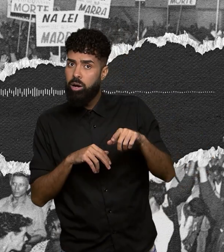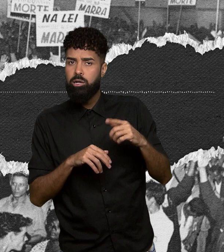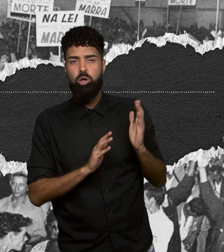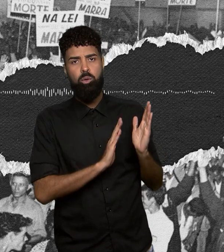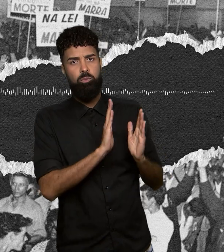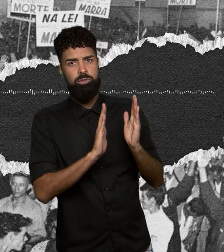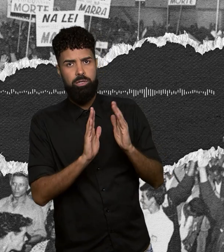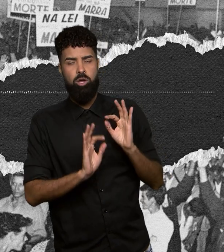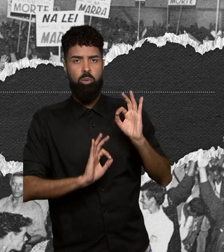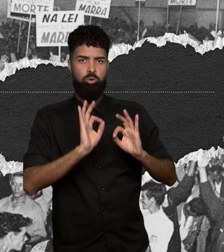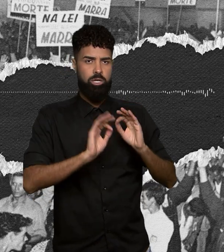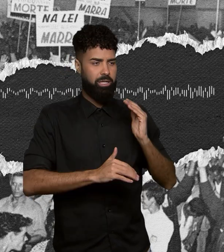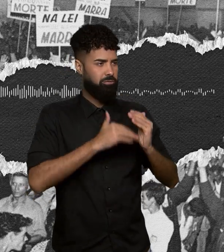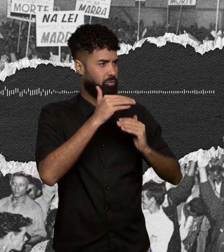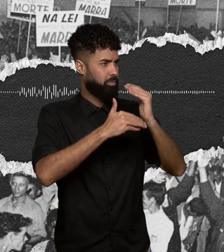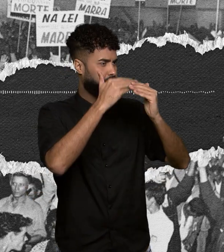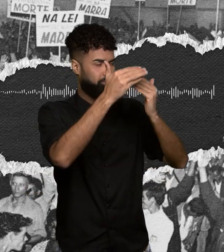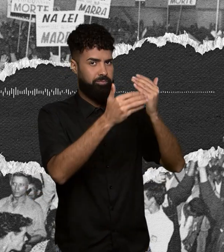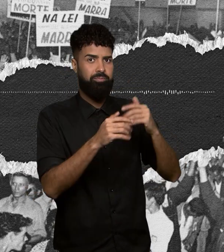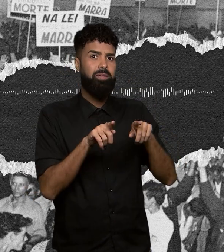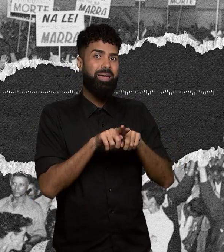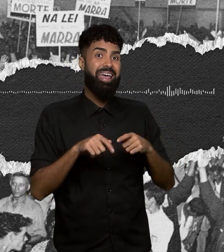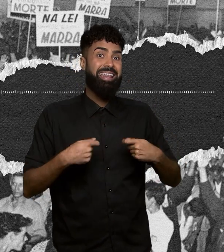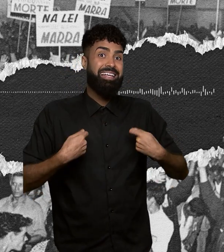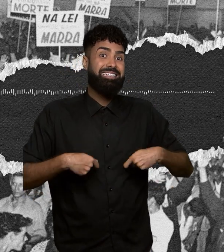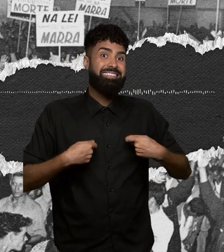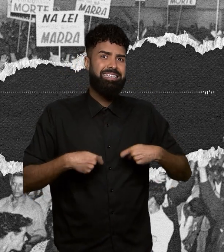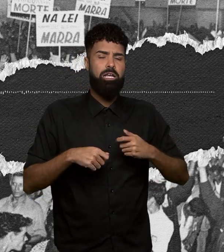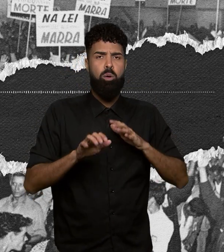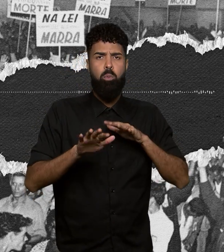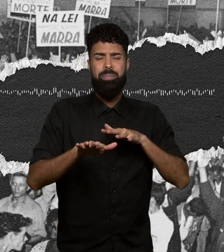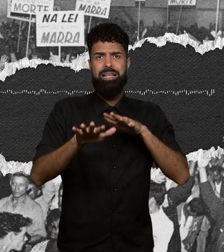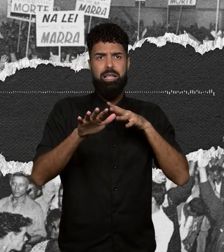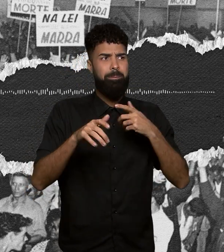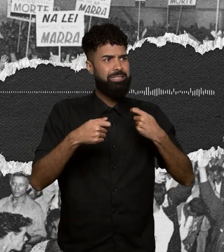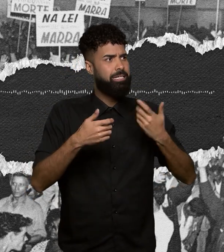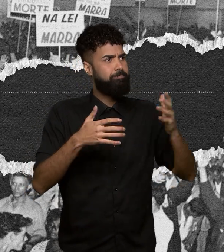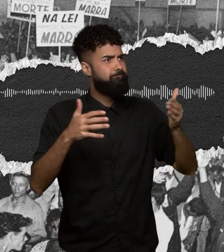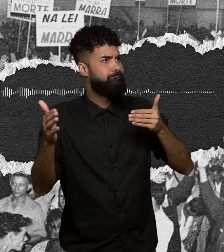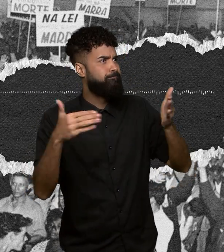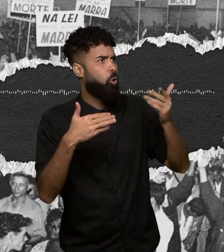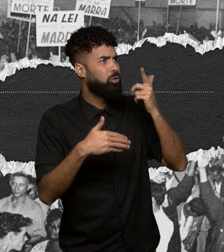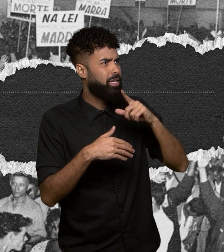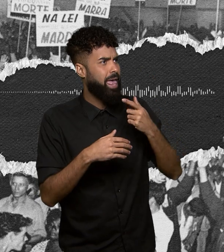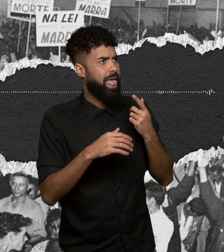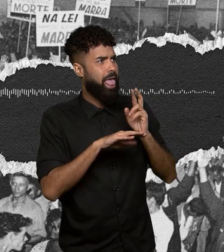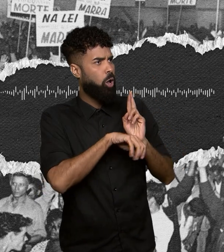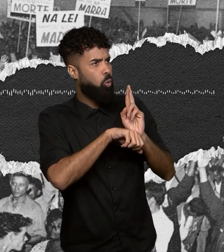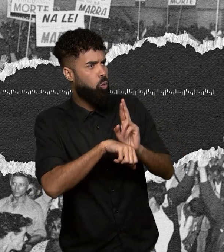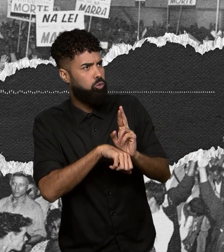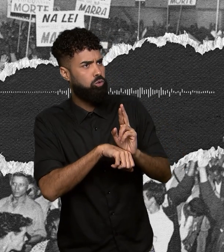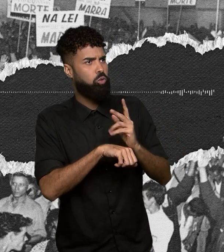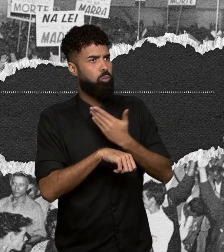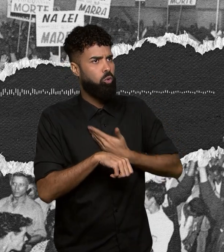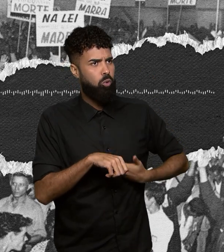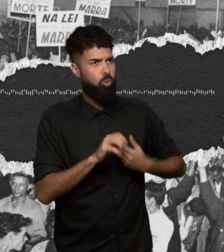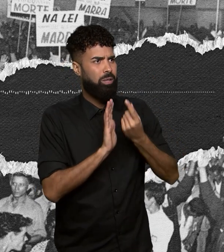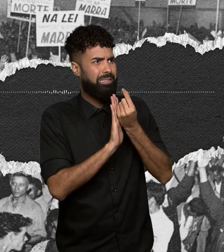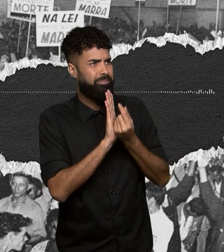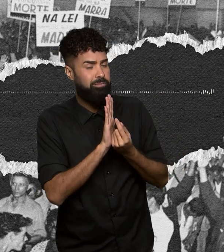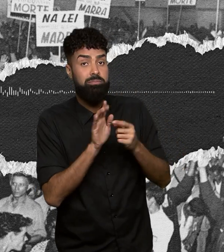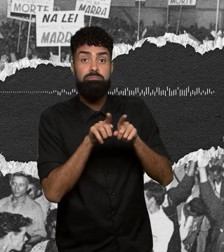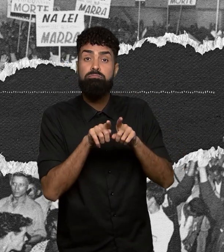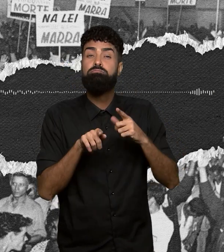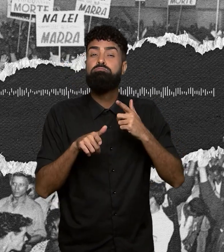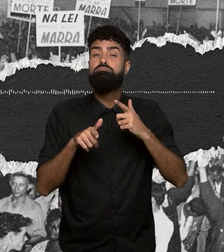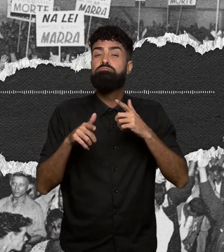próprio projeto de desenvolvimento e a necessidade de mobilização de recursos públicos orçamentários né E também um certo acirramento